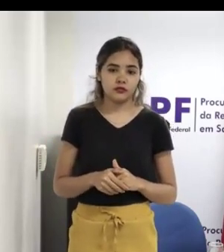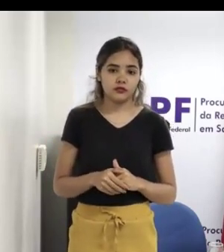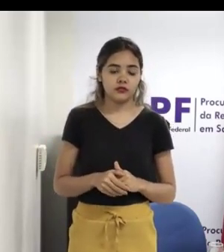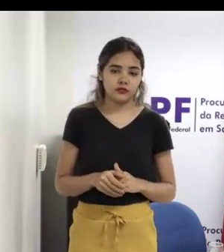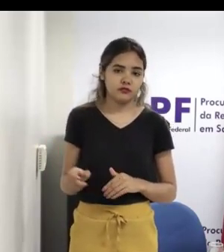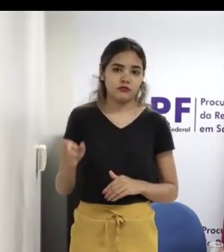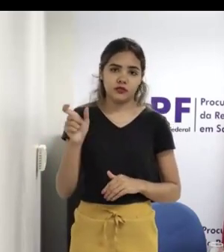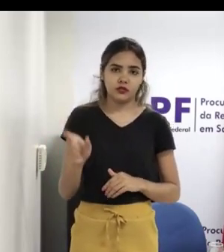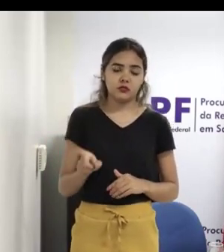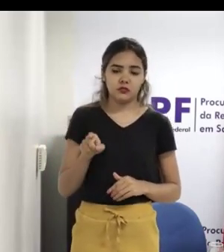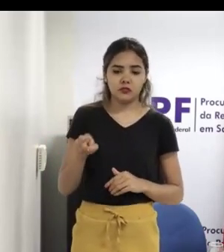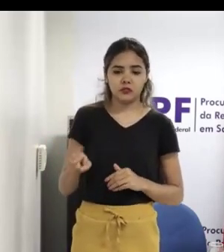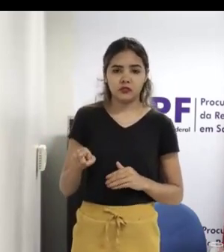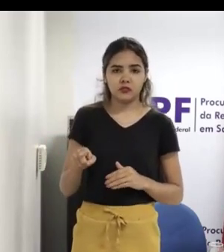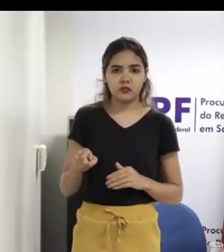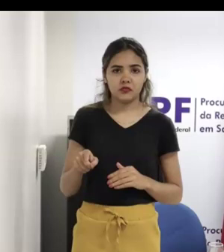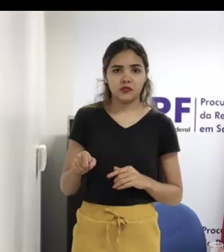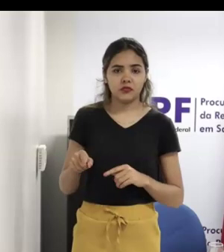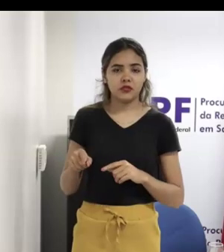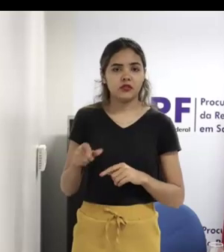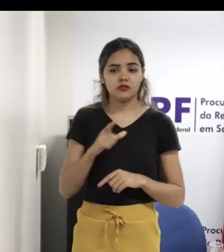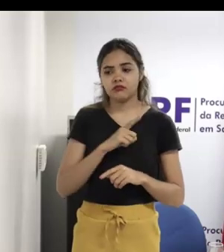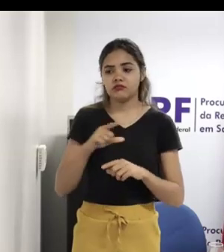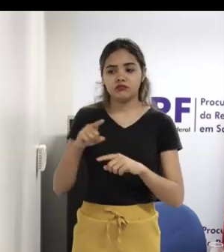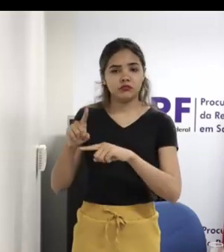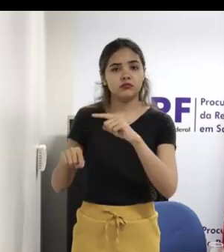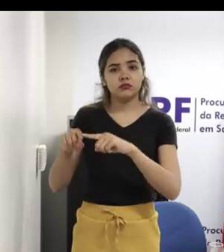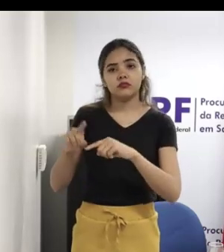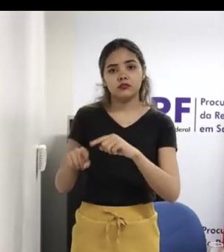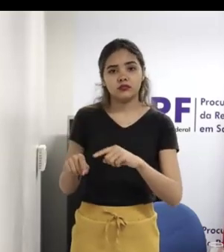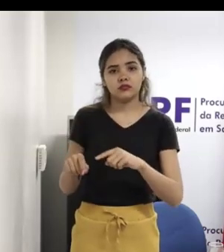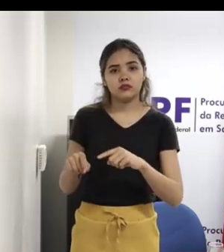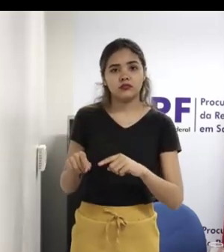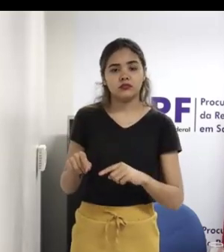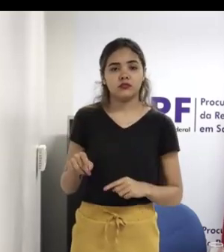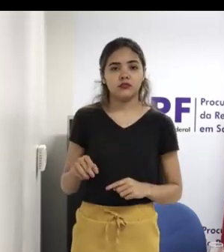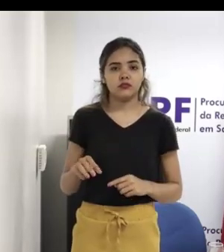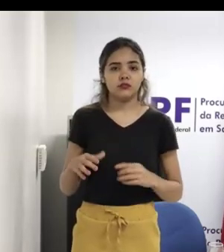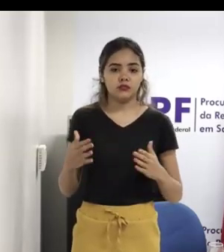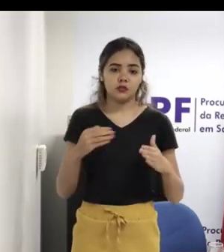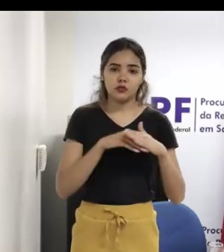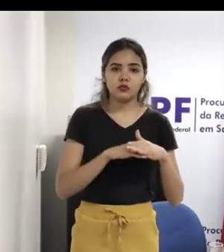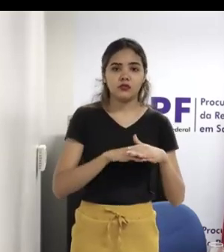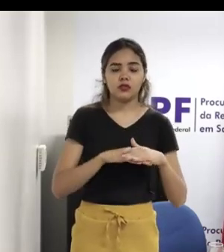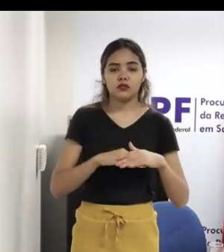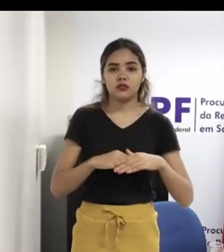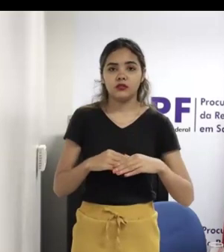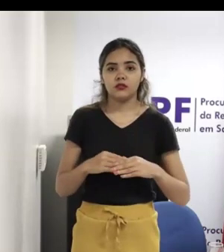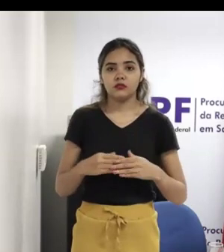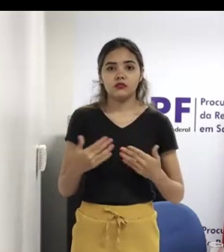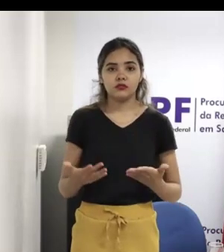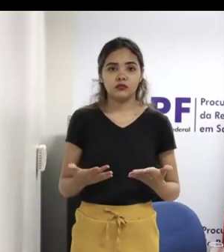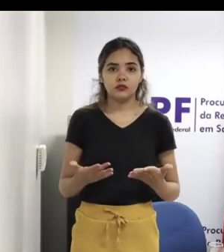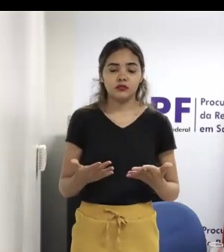lá está produzindo material de conteúdo do abuso sexual infantil está armazenando quando aquilo